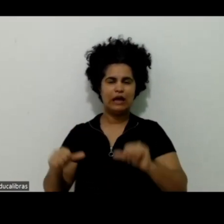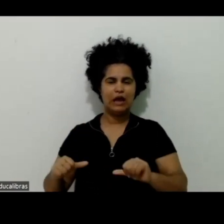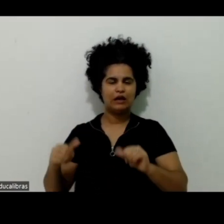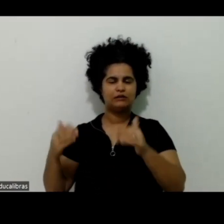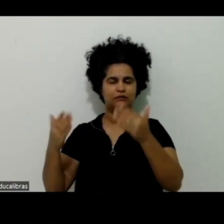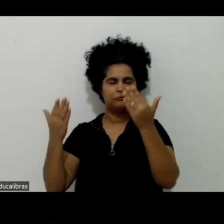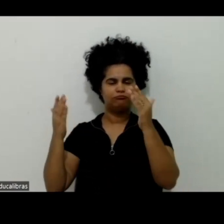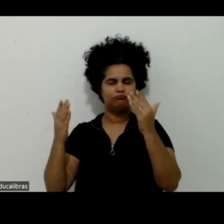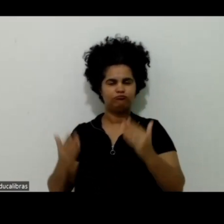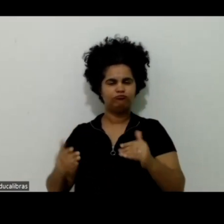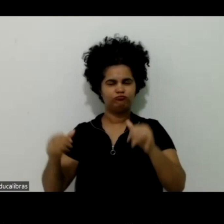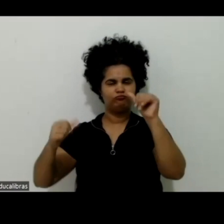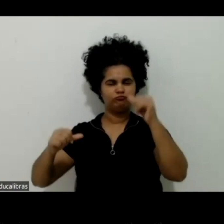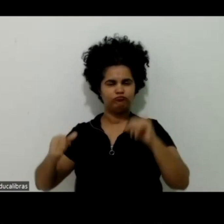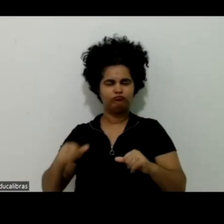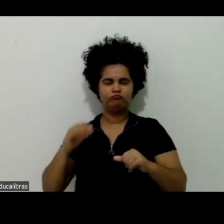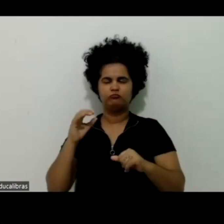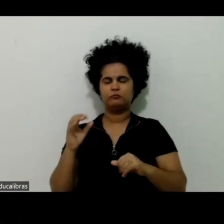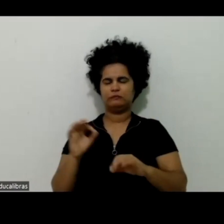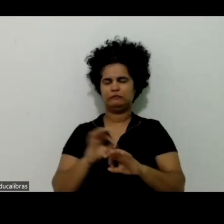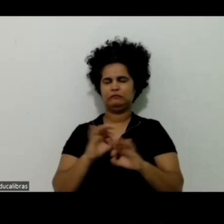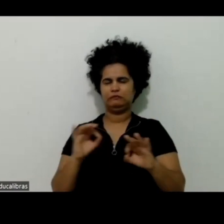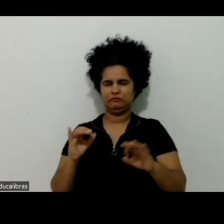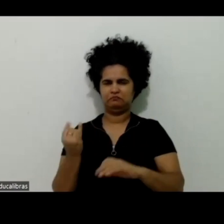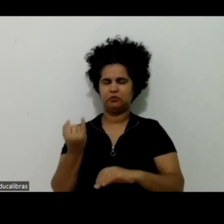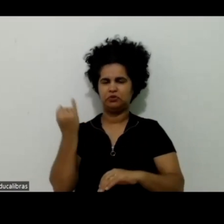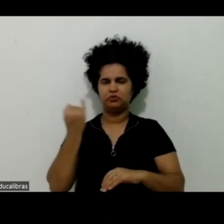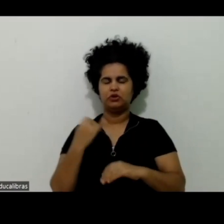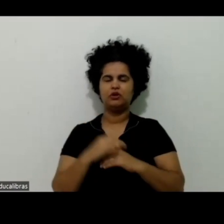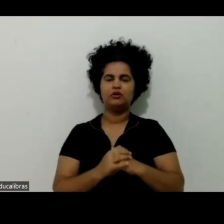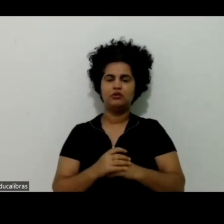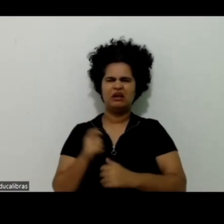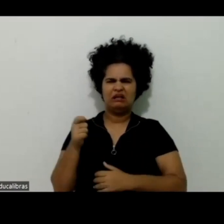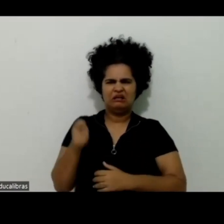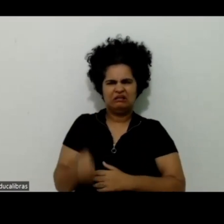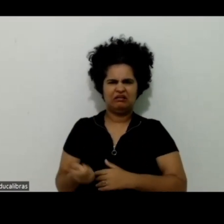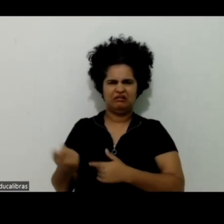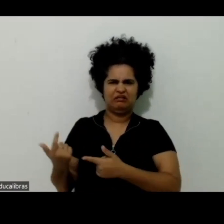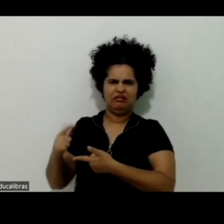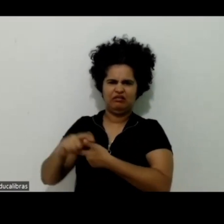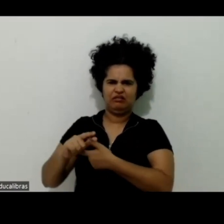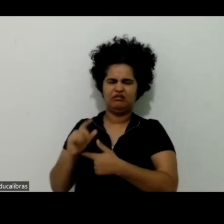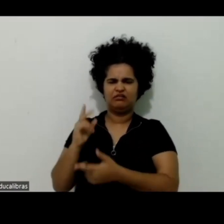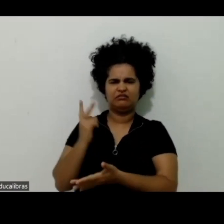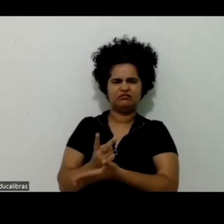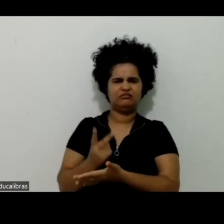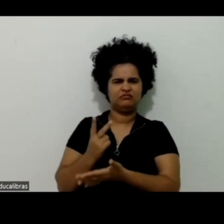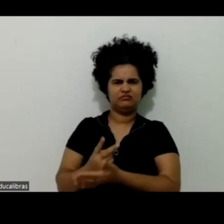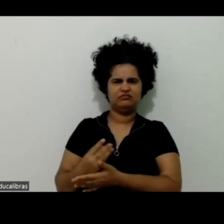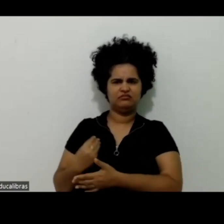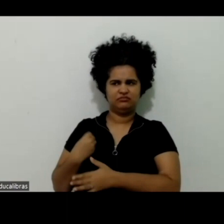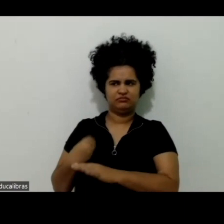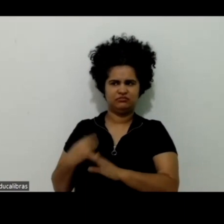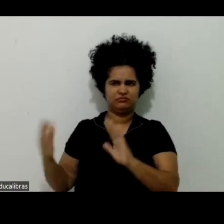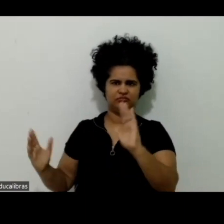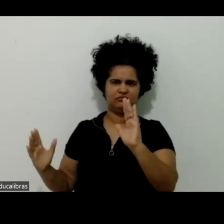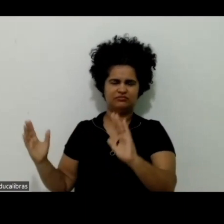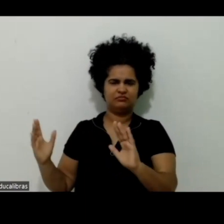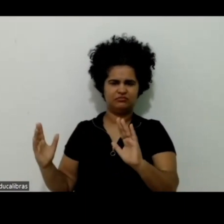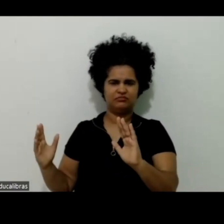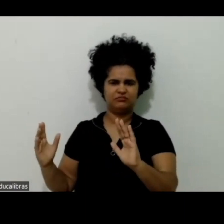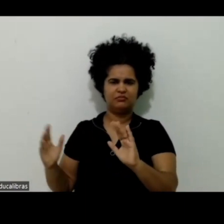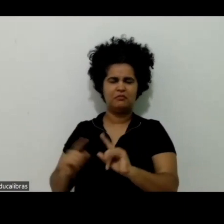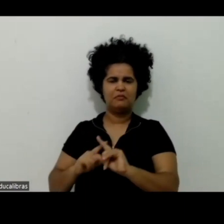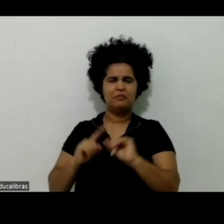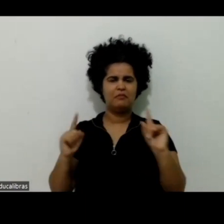dizer assim, o conservadorismo sempre existiu, essa profissão sempre disputou a direção hegemônica desse projeto. Isso não é novidade para nós. Mas